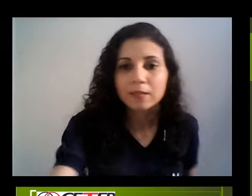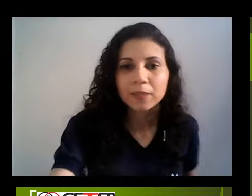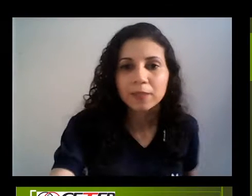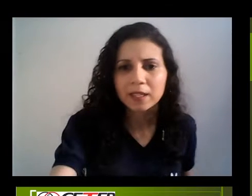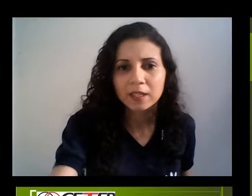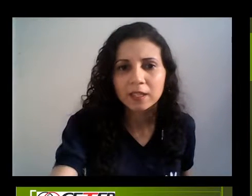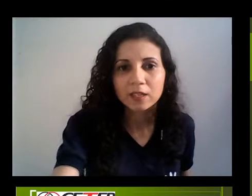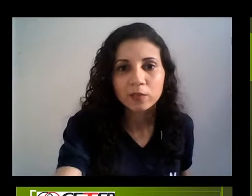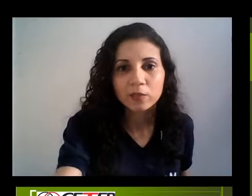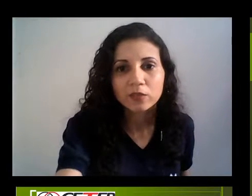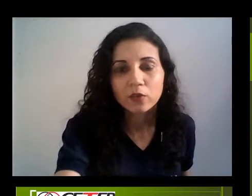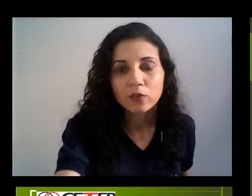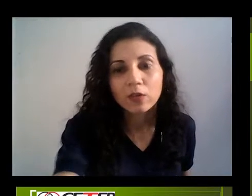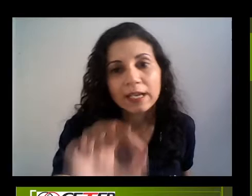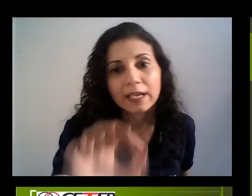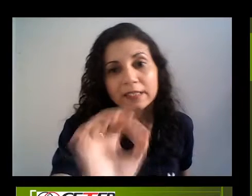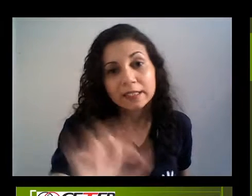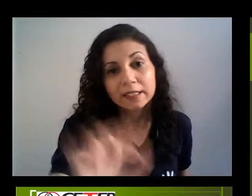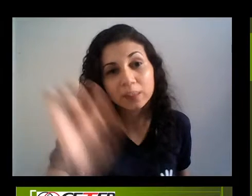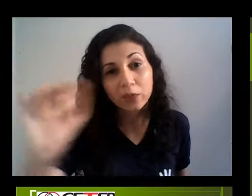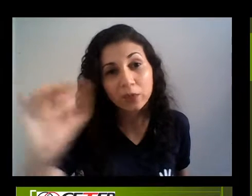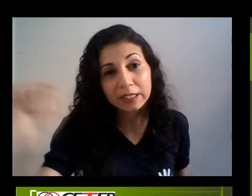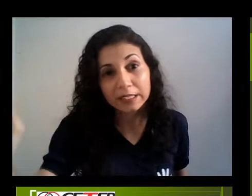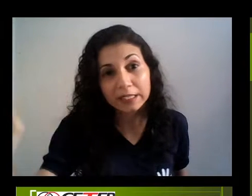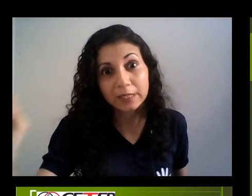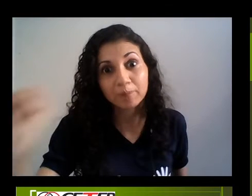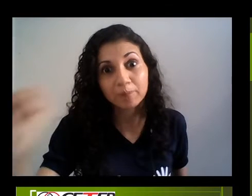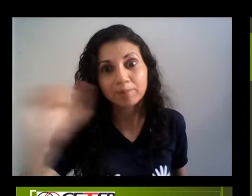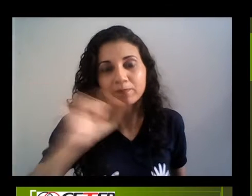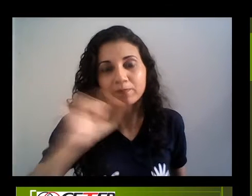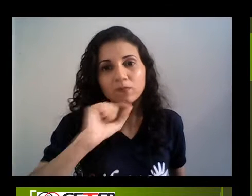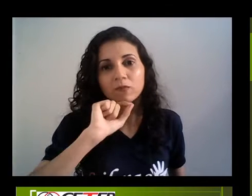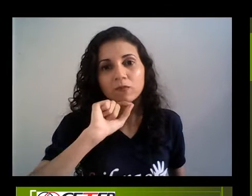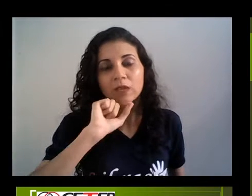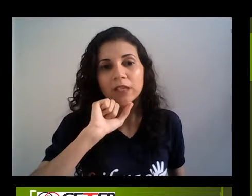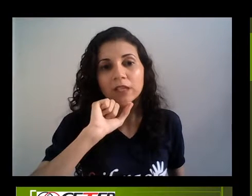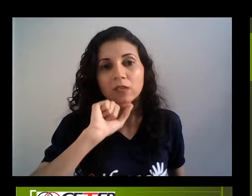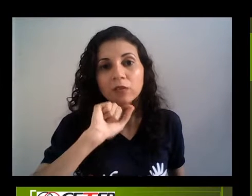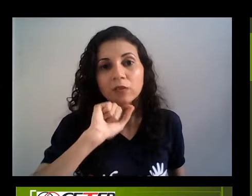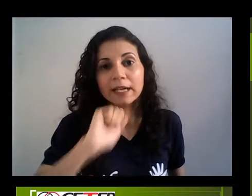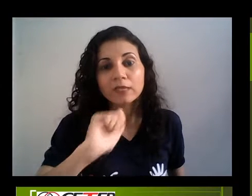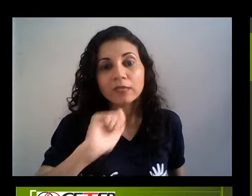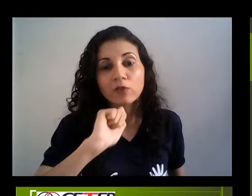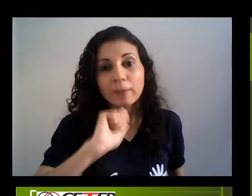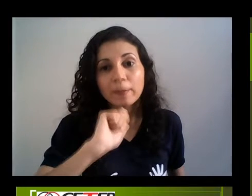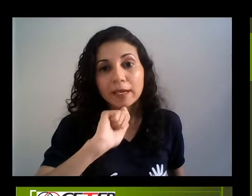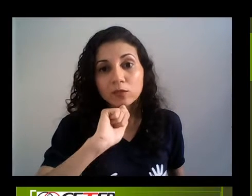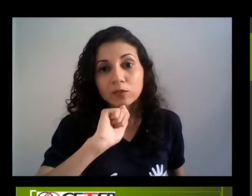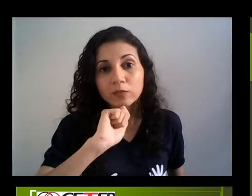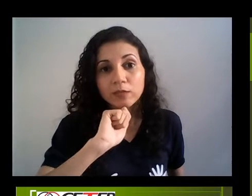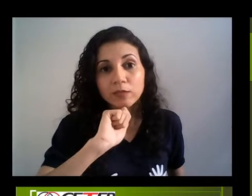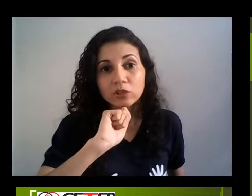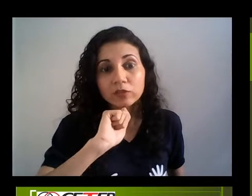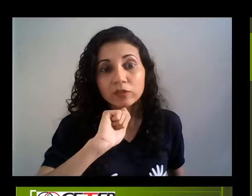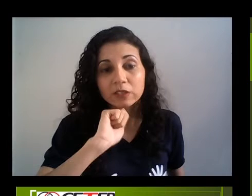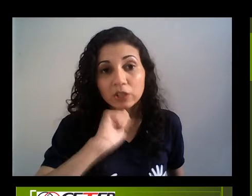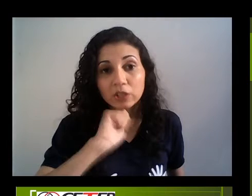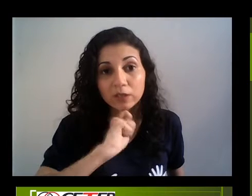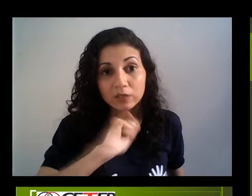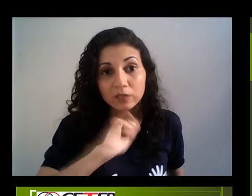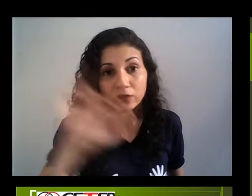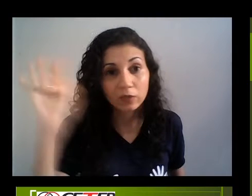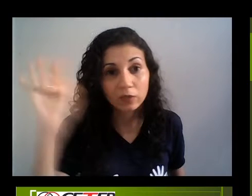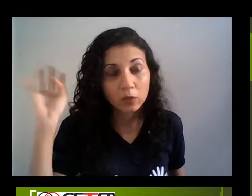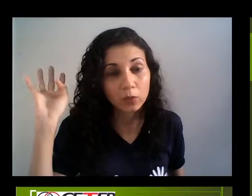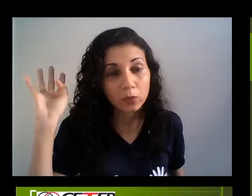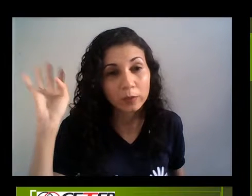Tá pequenininho, mas eu vou colocar letrinha por letrinha. Então, aqui o alfabeto, né? Eu acho que vocês